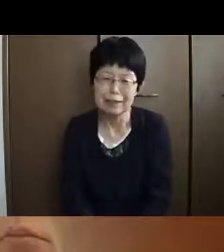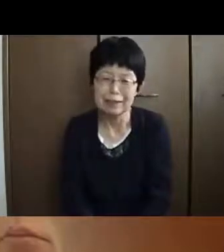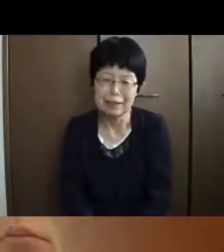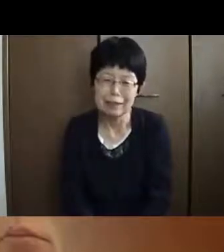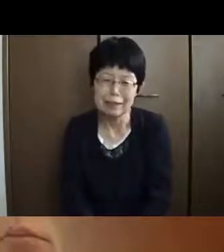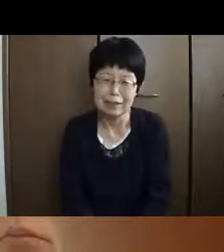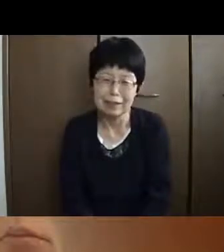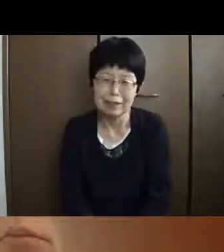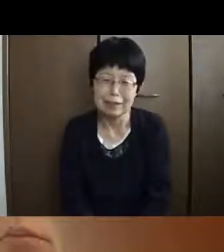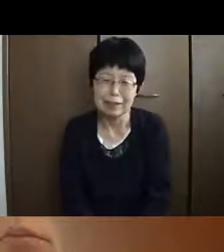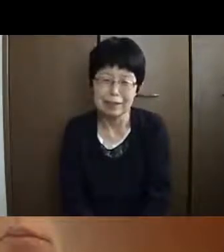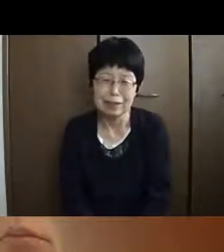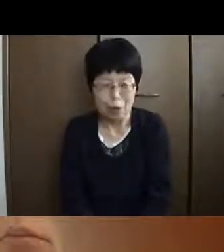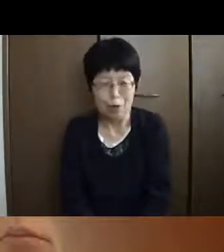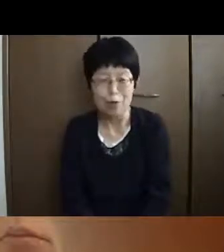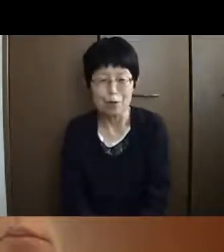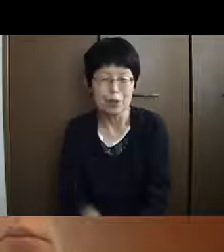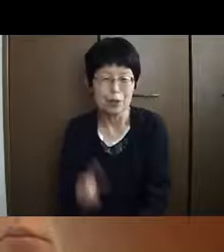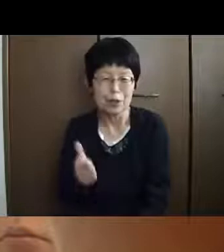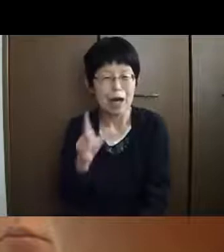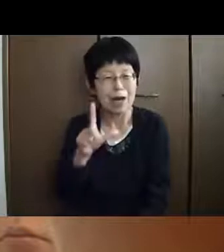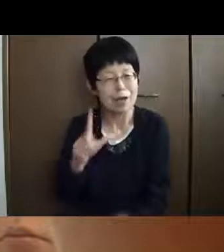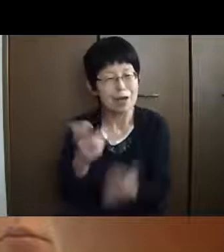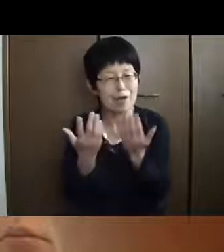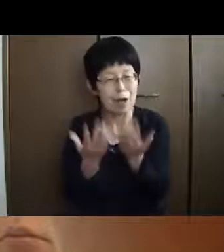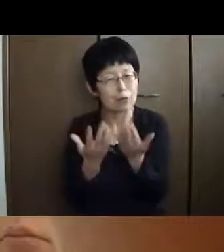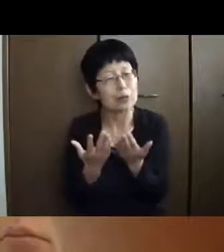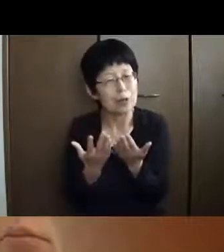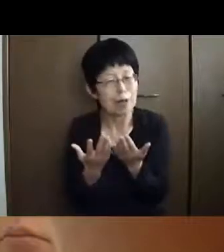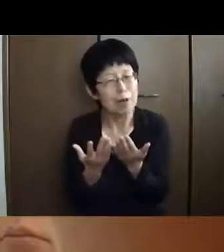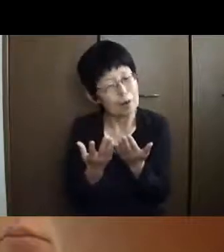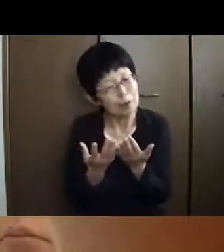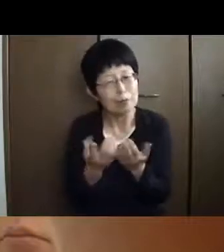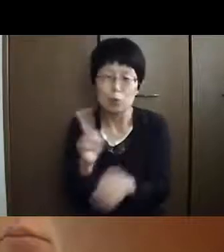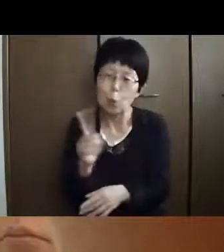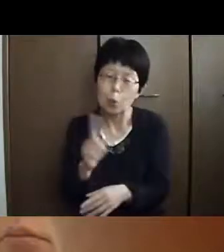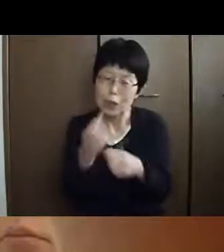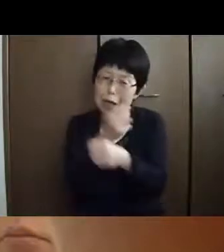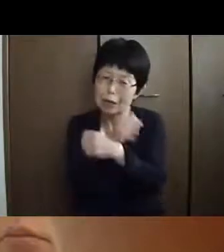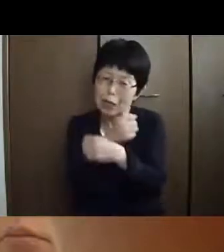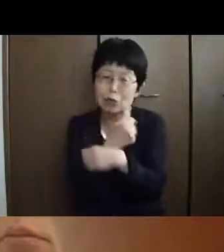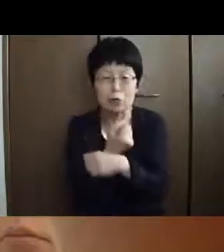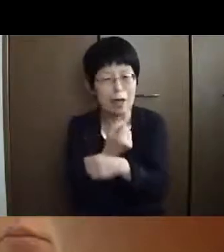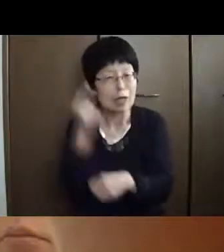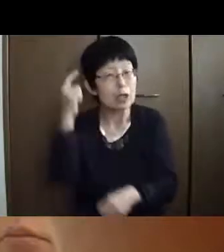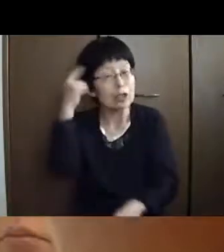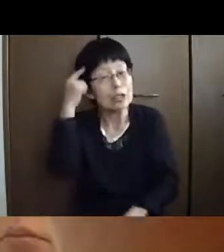タレ学ってどんな研究ですかね。気になりますね。 僕が聞きますね。 はい。あ、今多